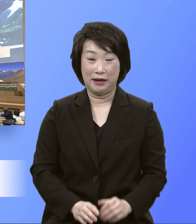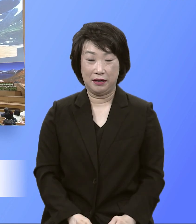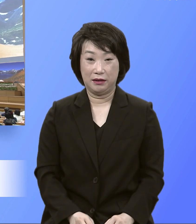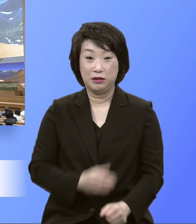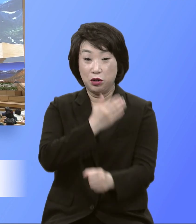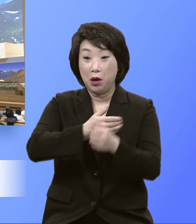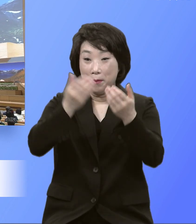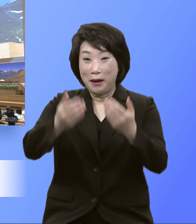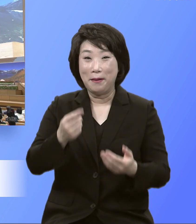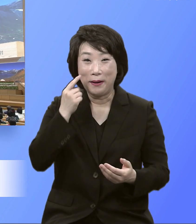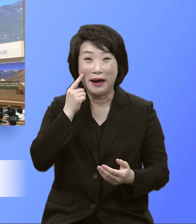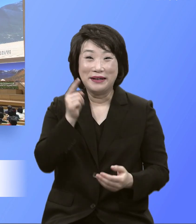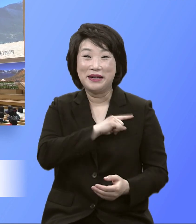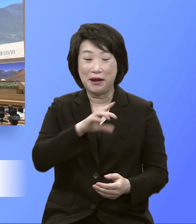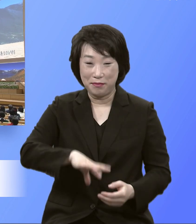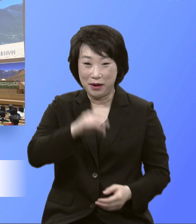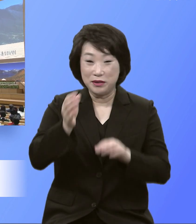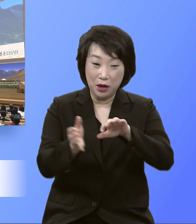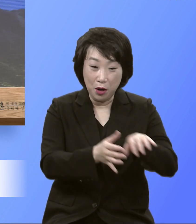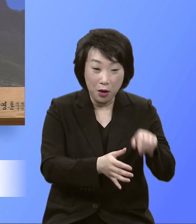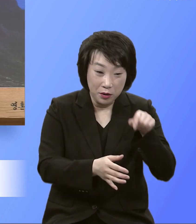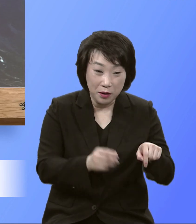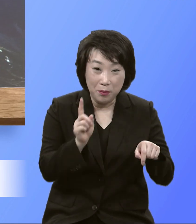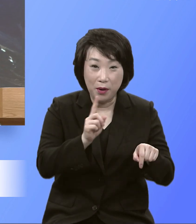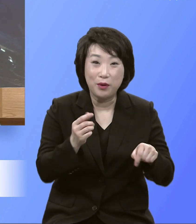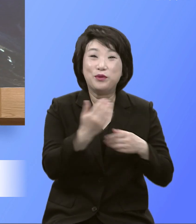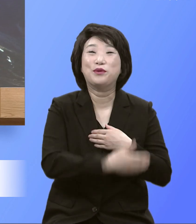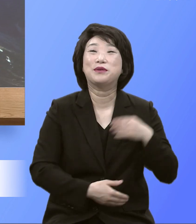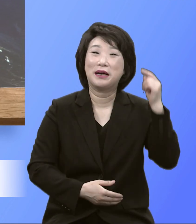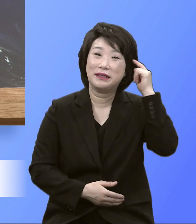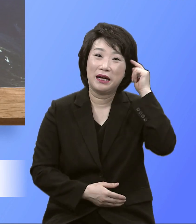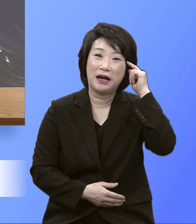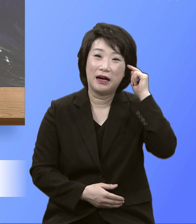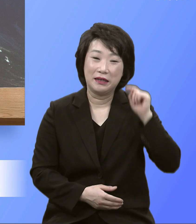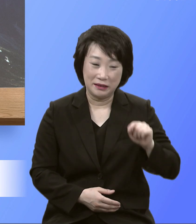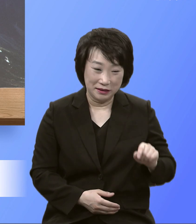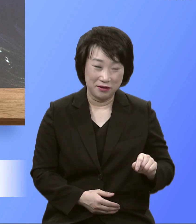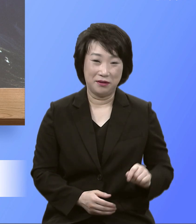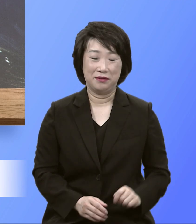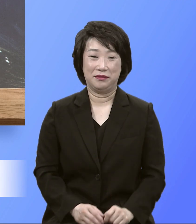축원합니다. 능력받으면 제일 먼저 제거되는 것이 육신의 생각이에요.